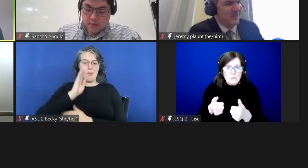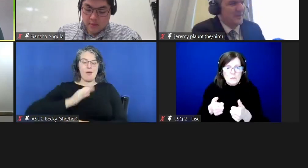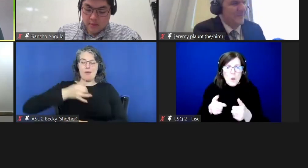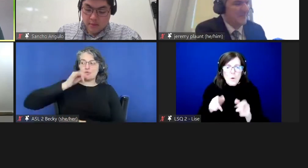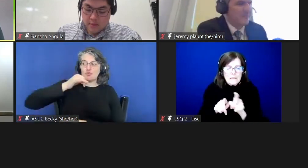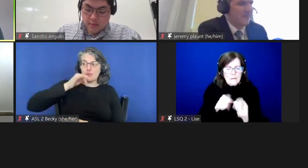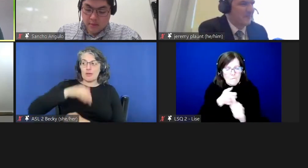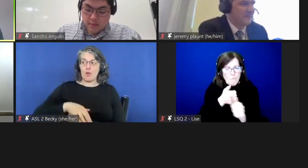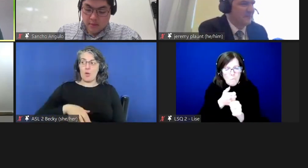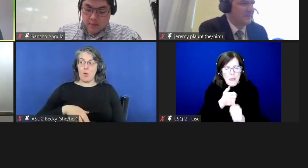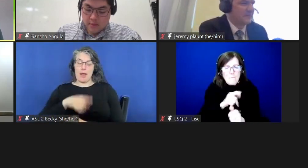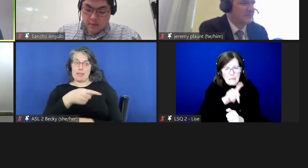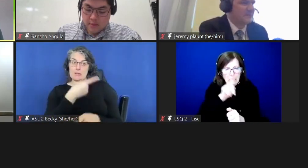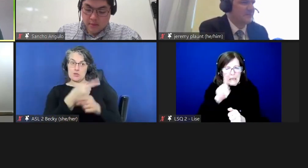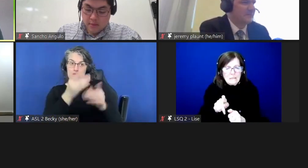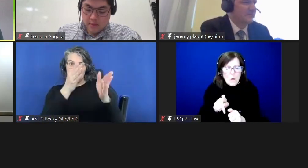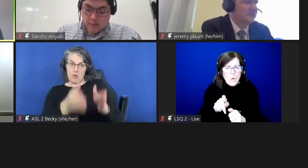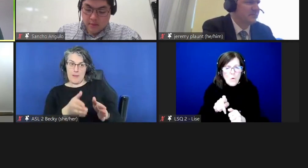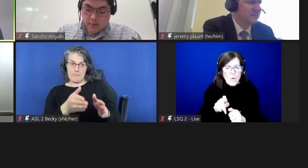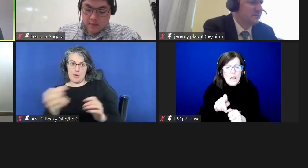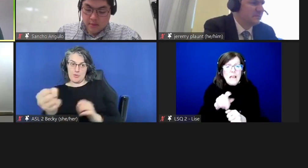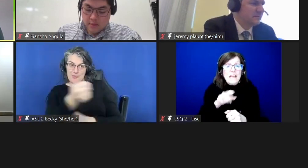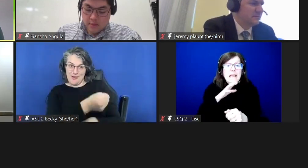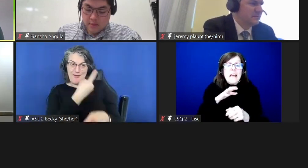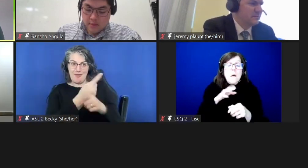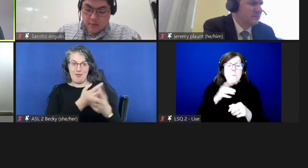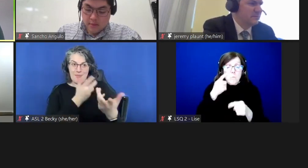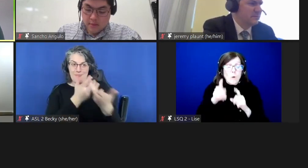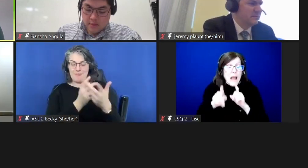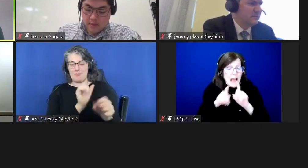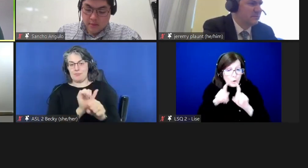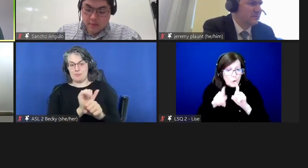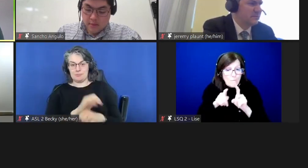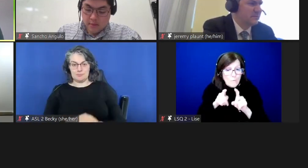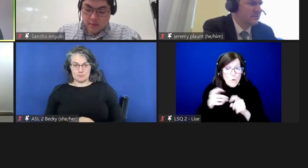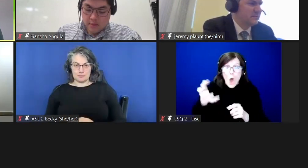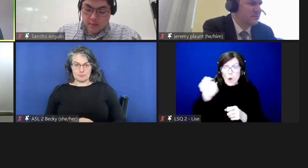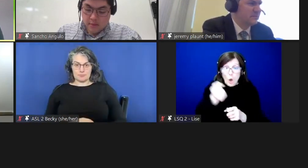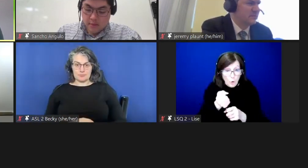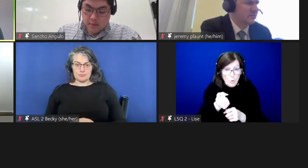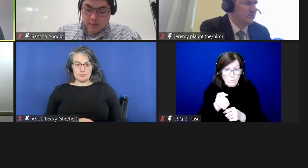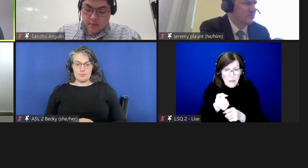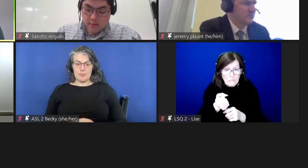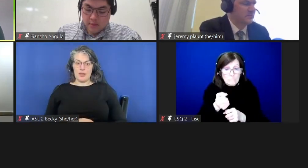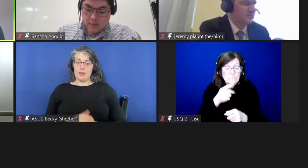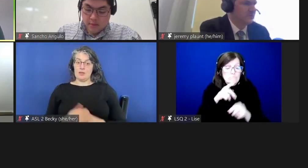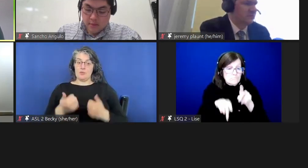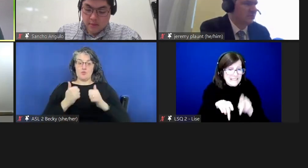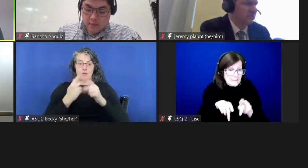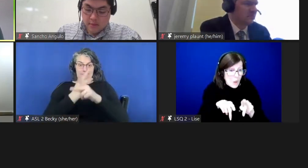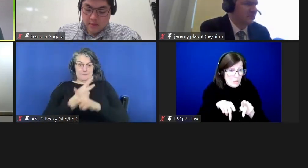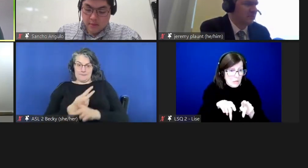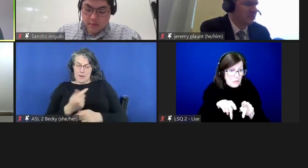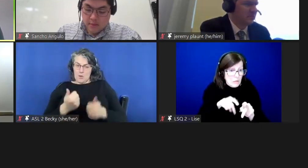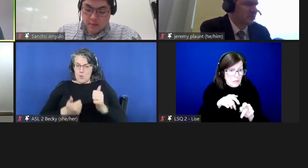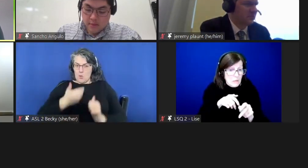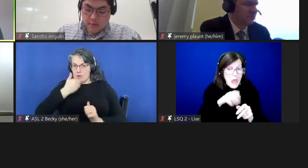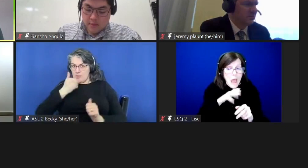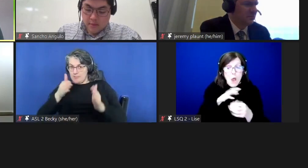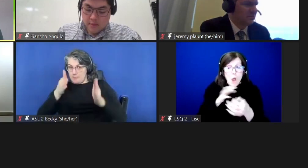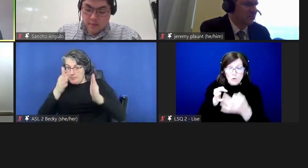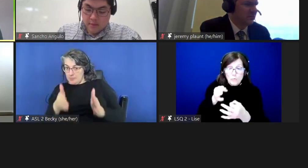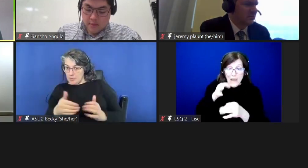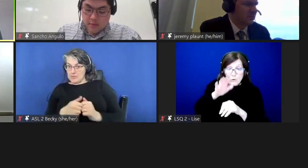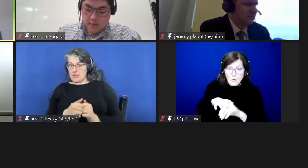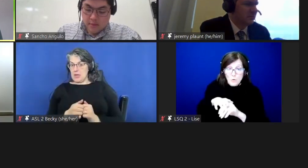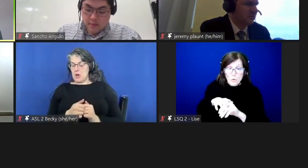de savoir si, dans une entrevue de recrutement, la personne sur laquelle vous portez un jugement positif, par exemple, est bien la